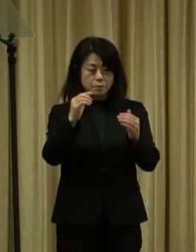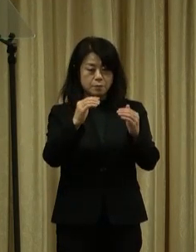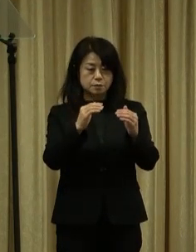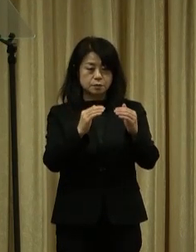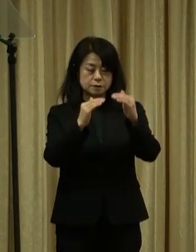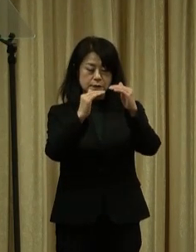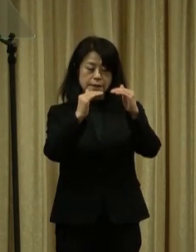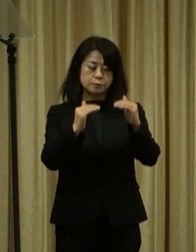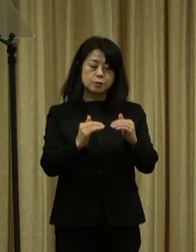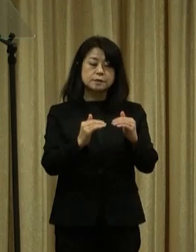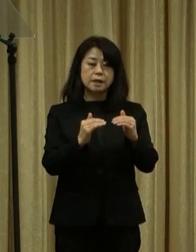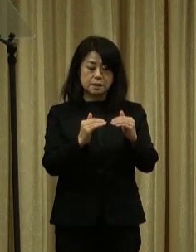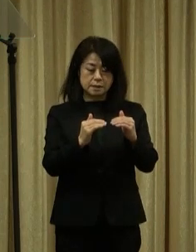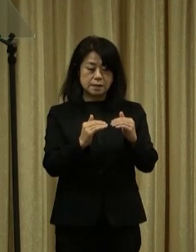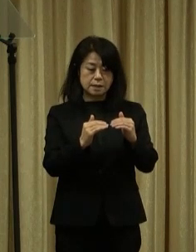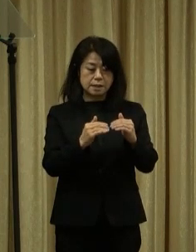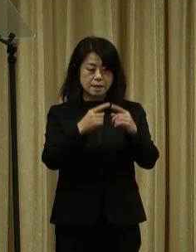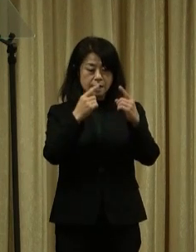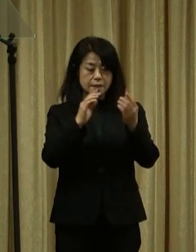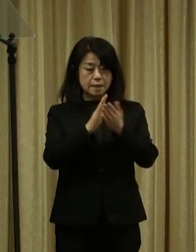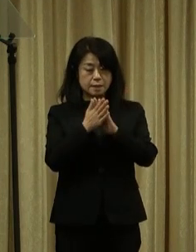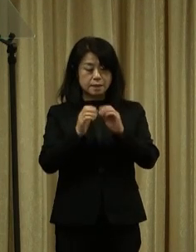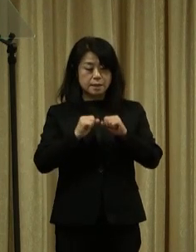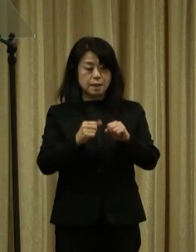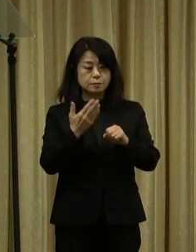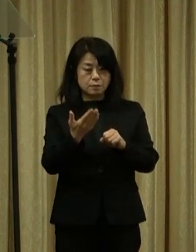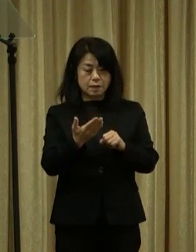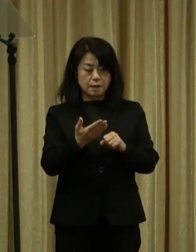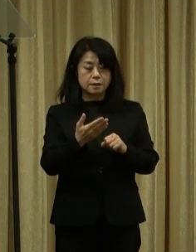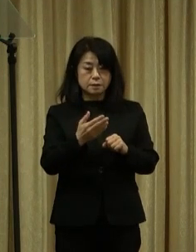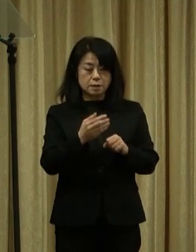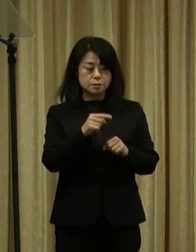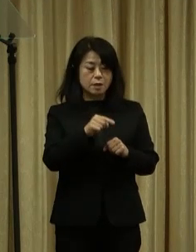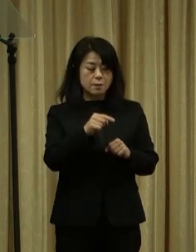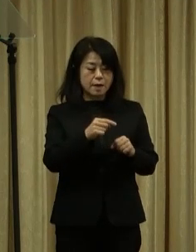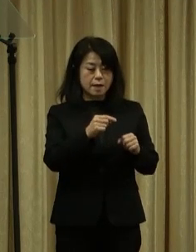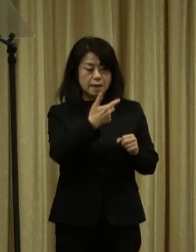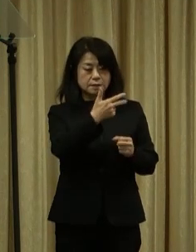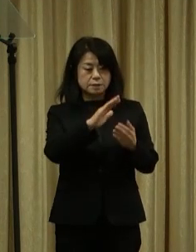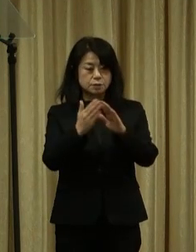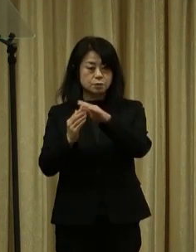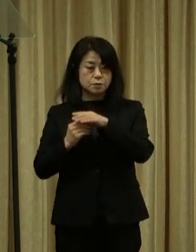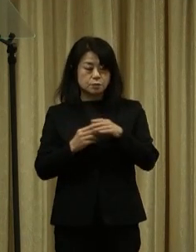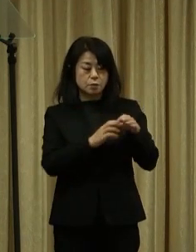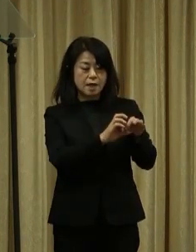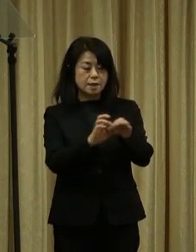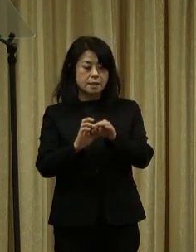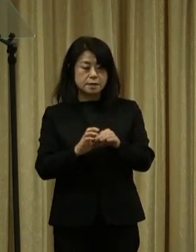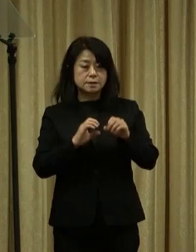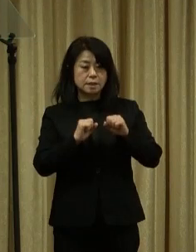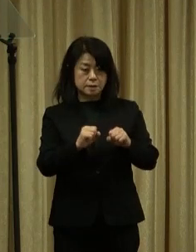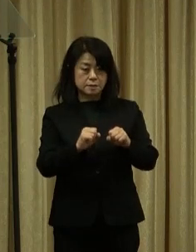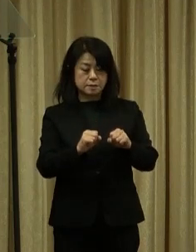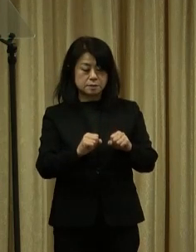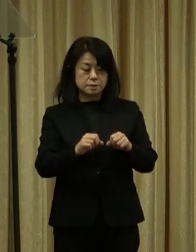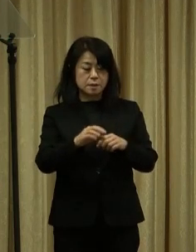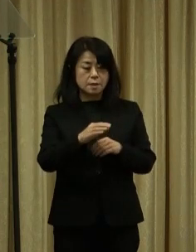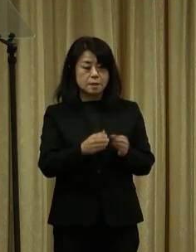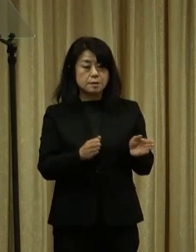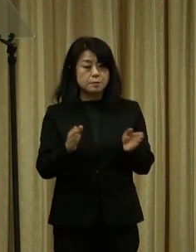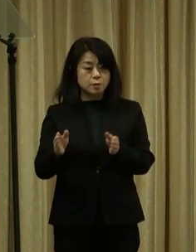ものなのかどうか、これについては引き続きやっていきます。市町村と連携をしながらやっていきます。一方でこれも市町村と連携してですけ